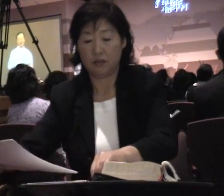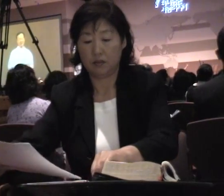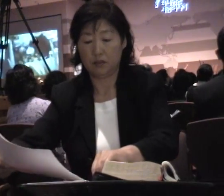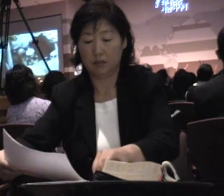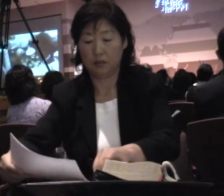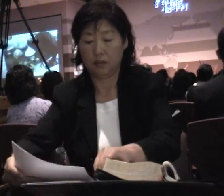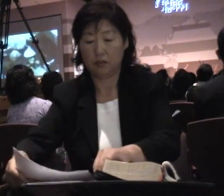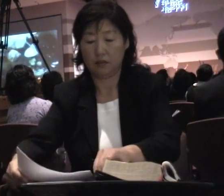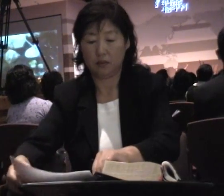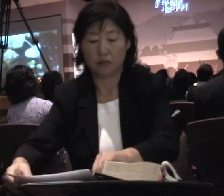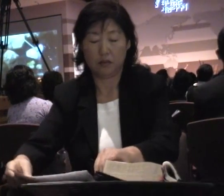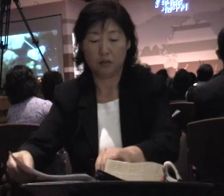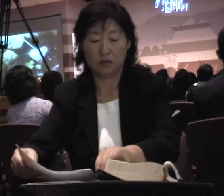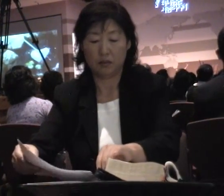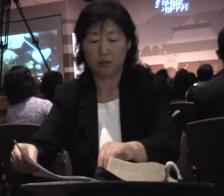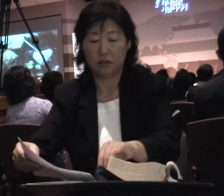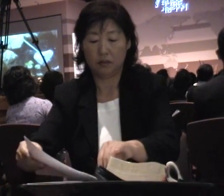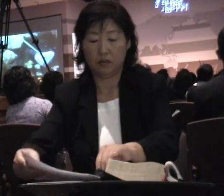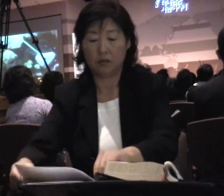church,